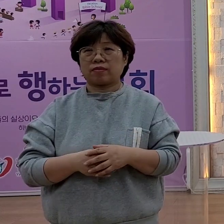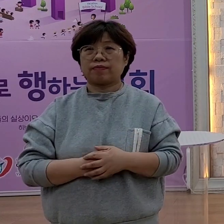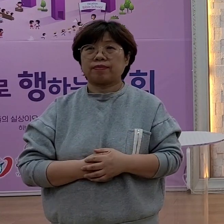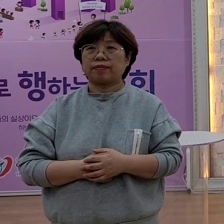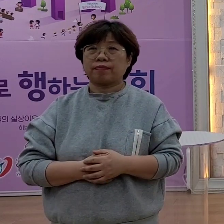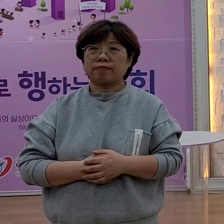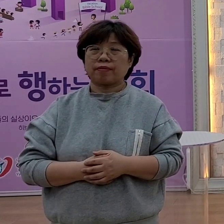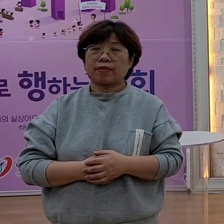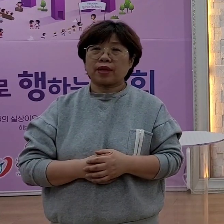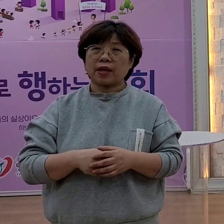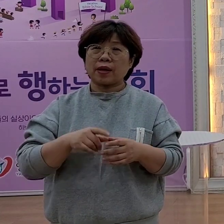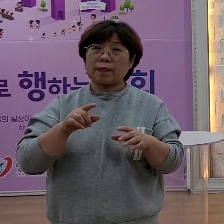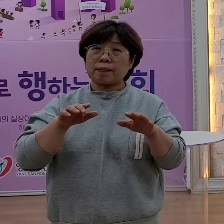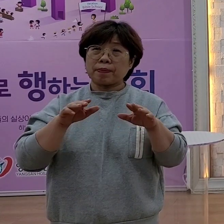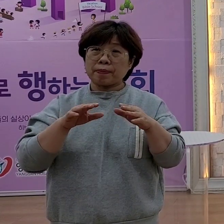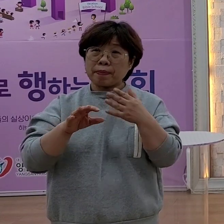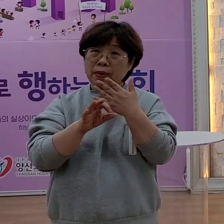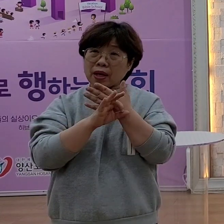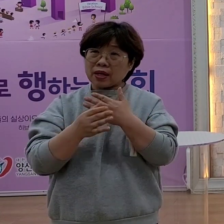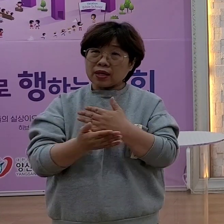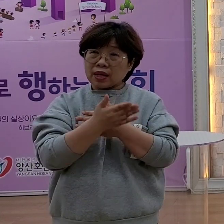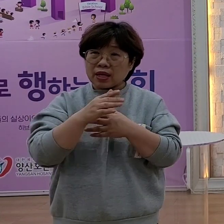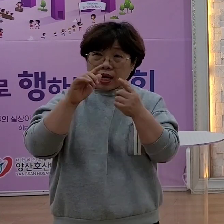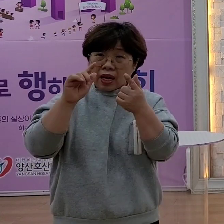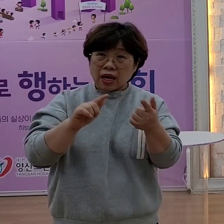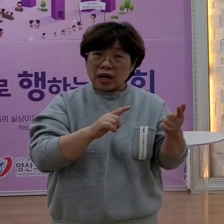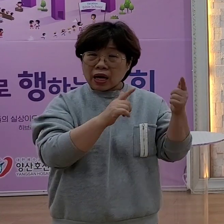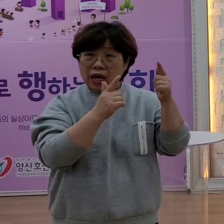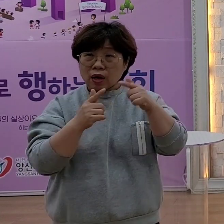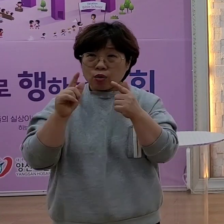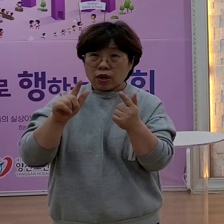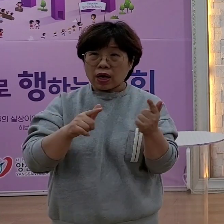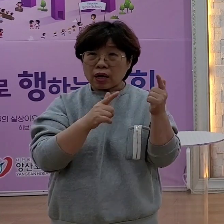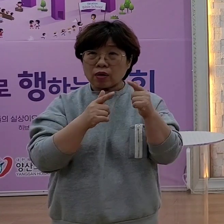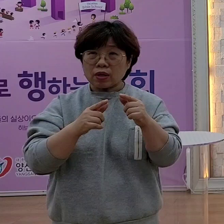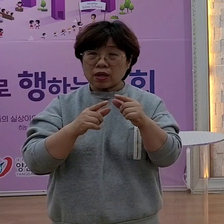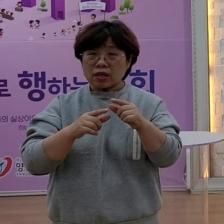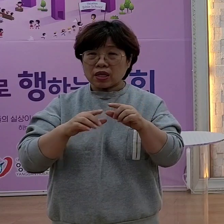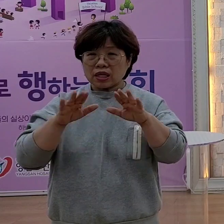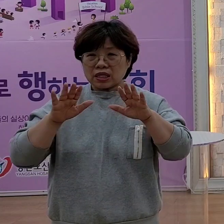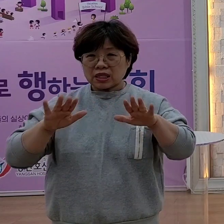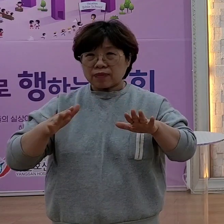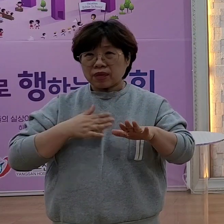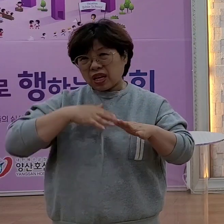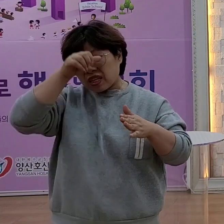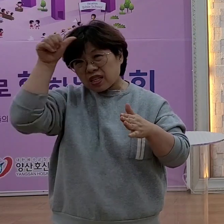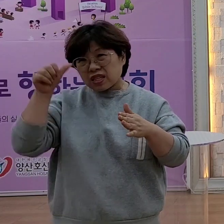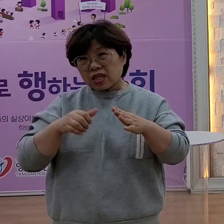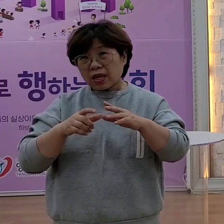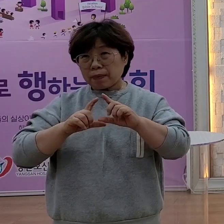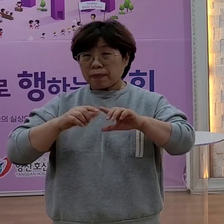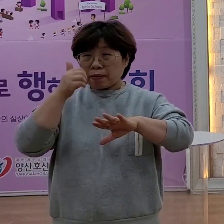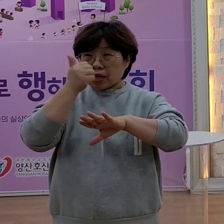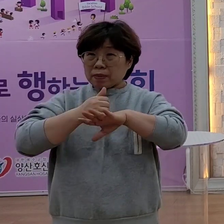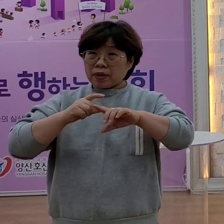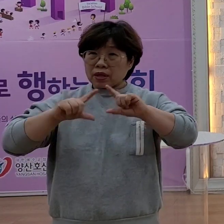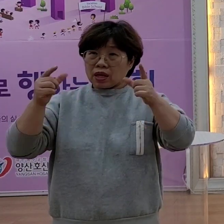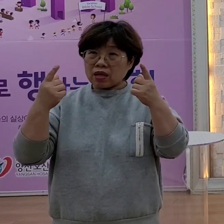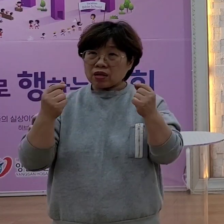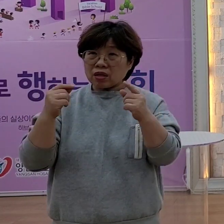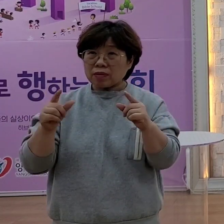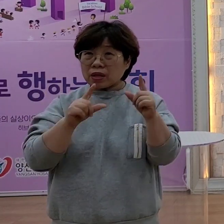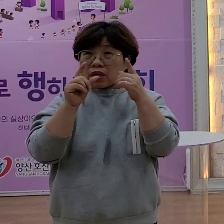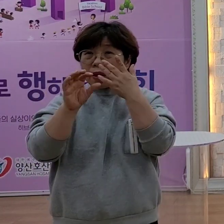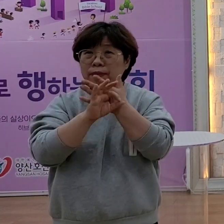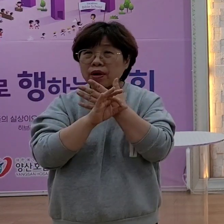당신이 이 하루하루를 삶의 마지막 날인 것처럼 만약에 오늘 하루를 산다면 당신은